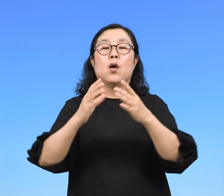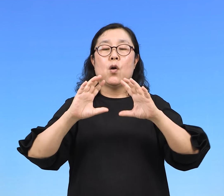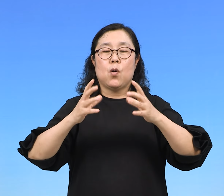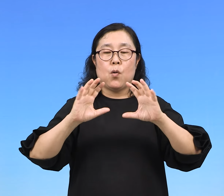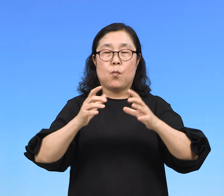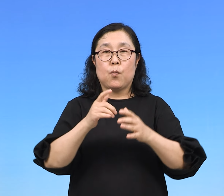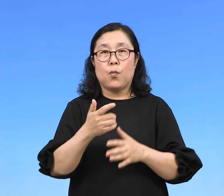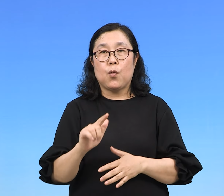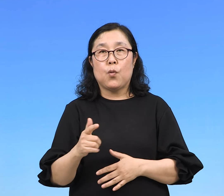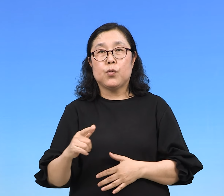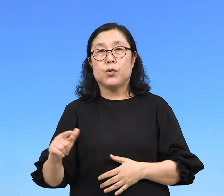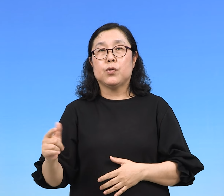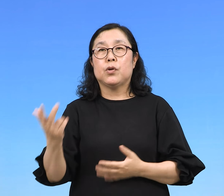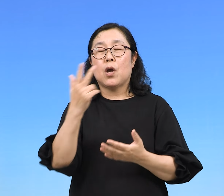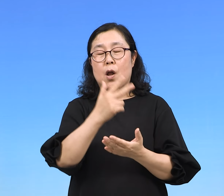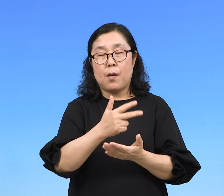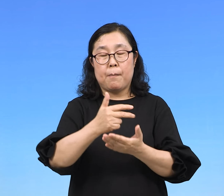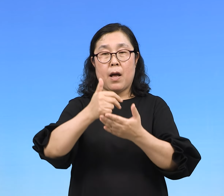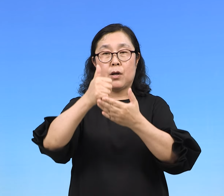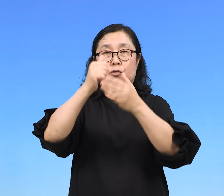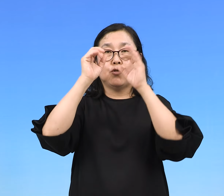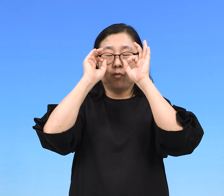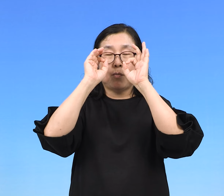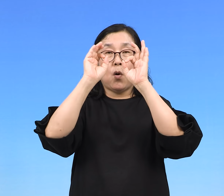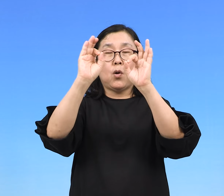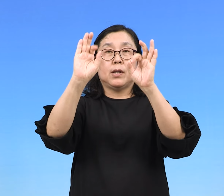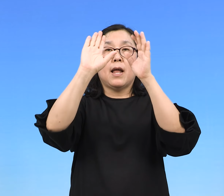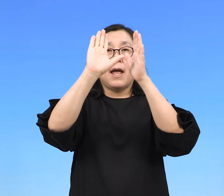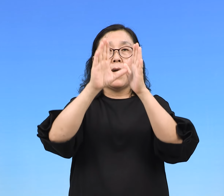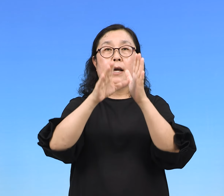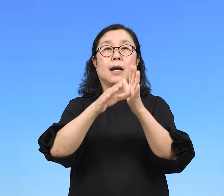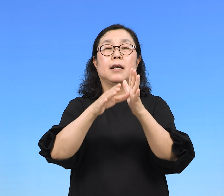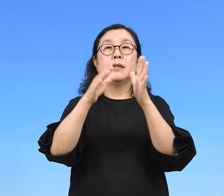모든 열방 주 볼 때까지